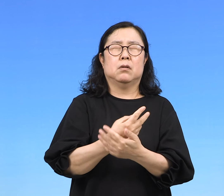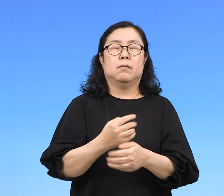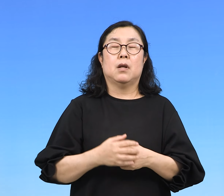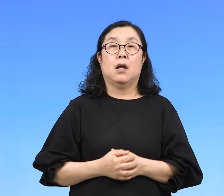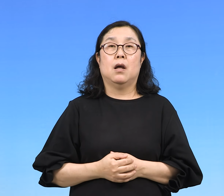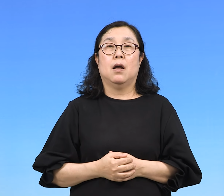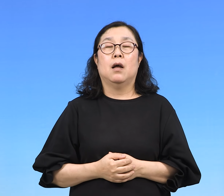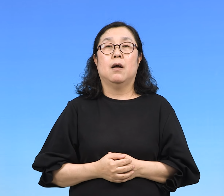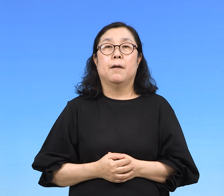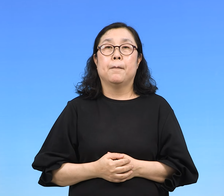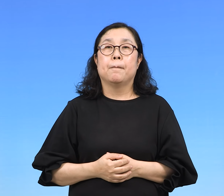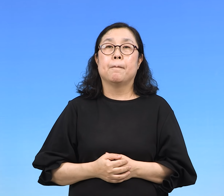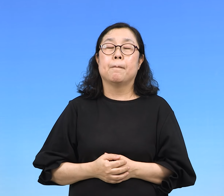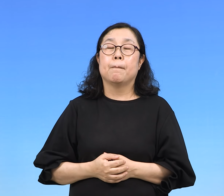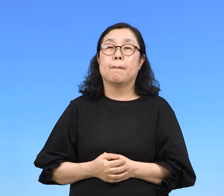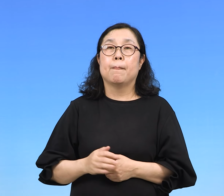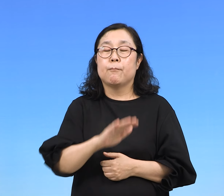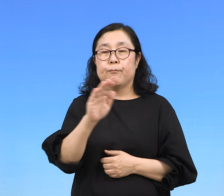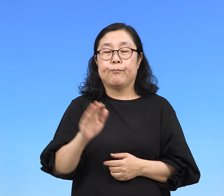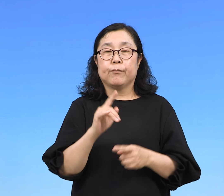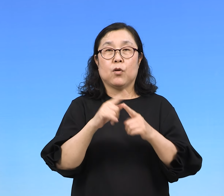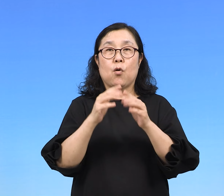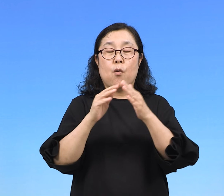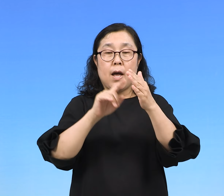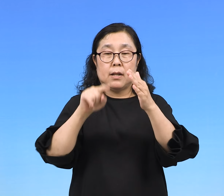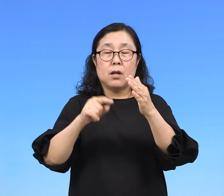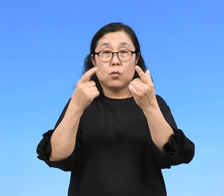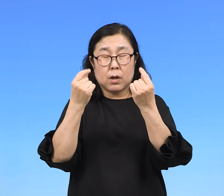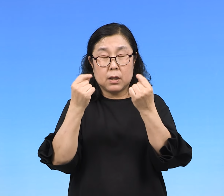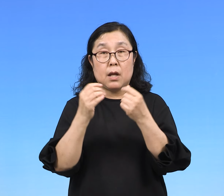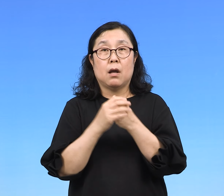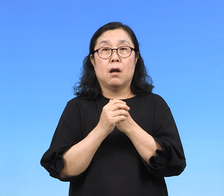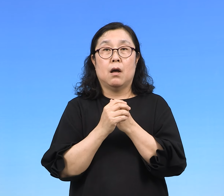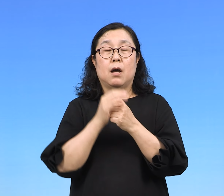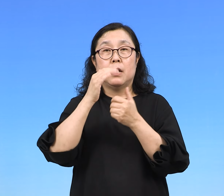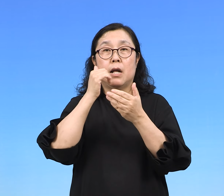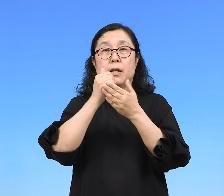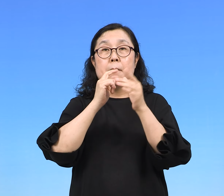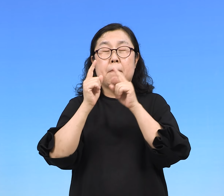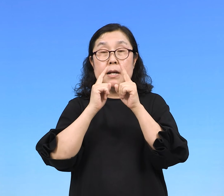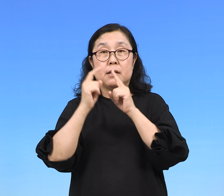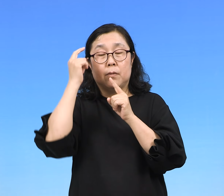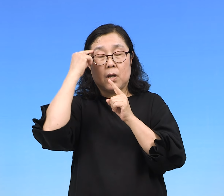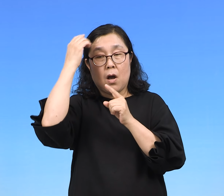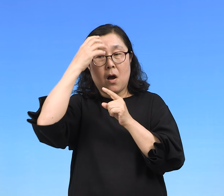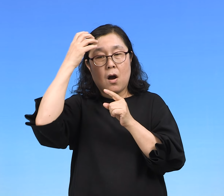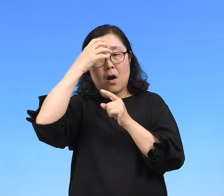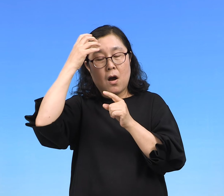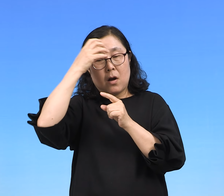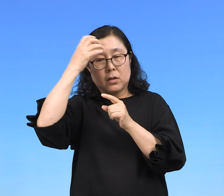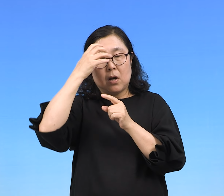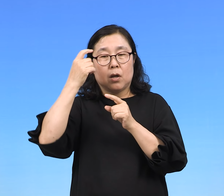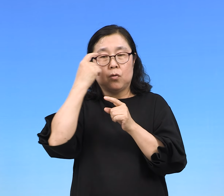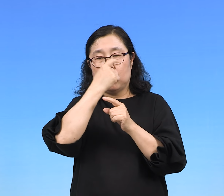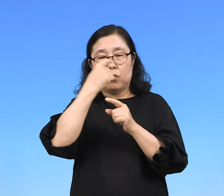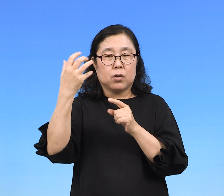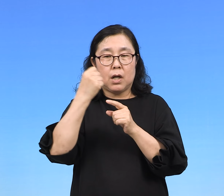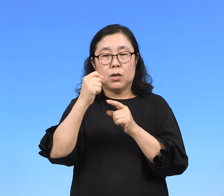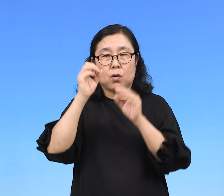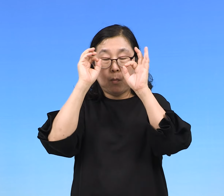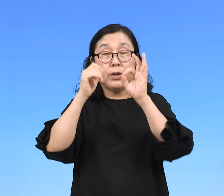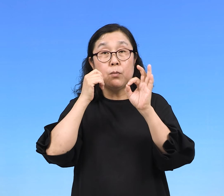겁니다. 오늘 교회 안에 이런 케이스가 얼마나 많습니까? 하나님 말씀을 영안은 열고 보지를